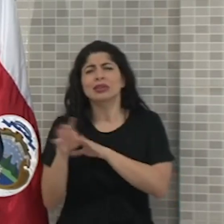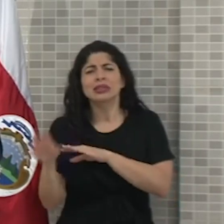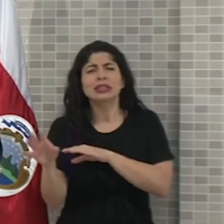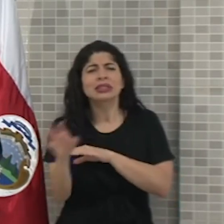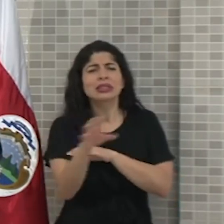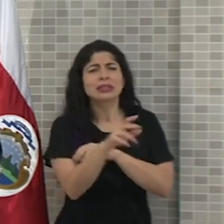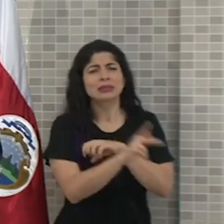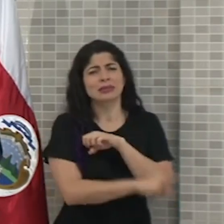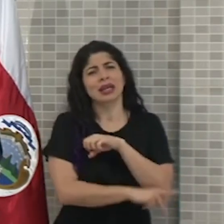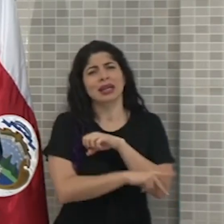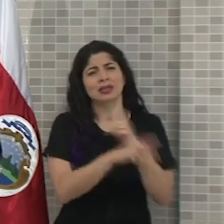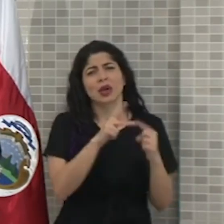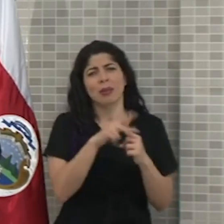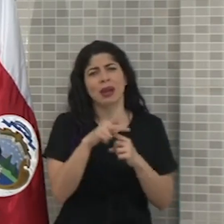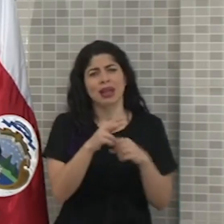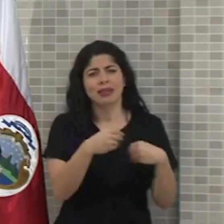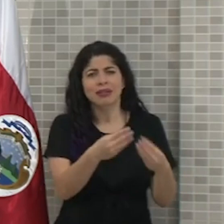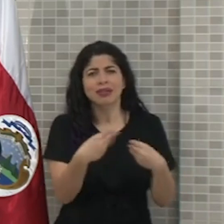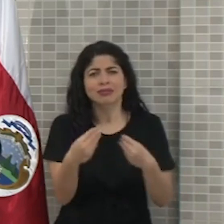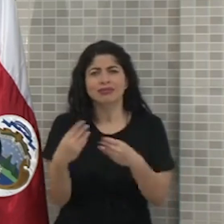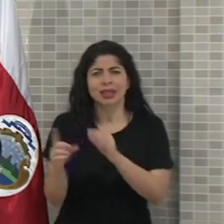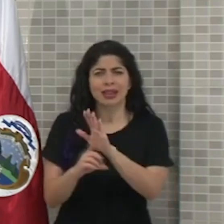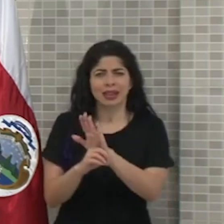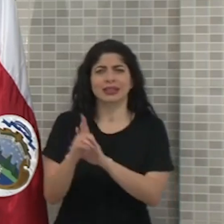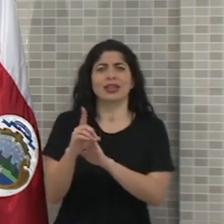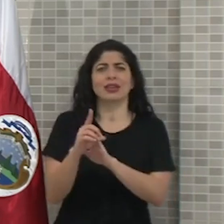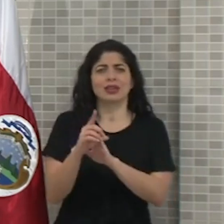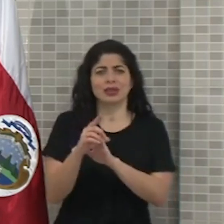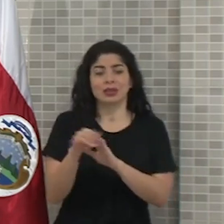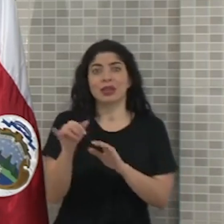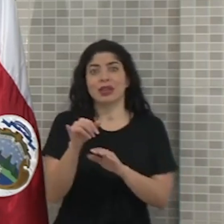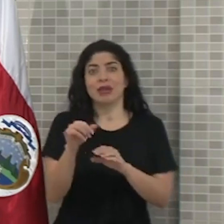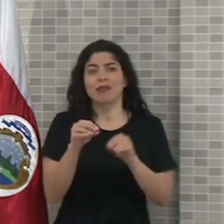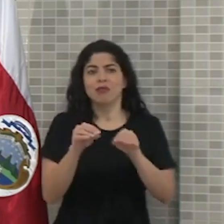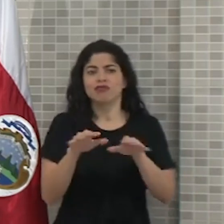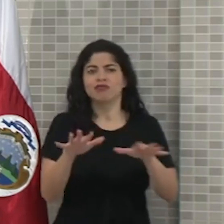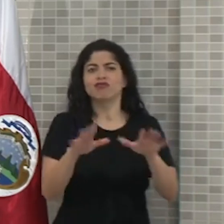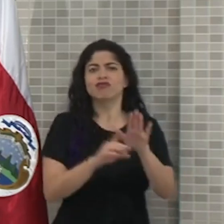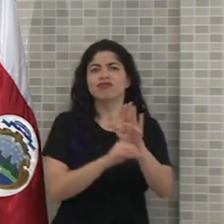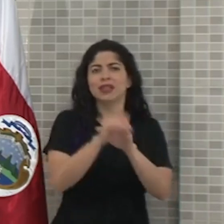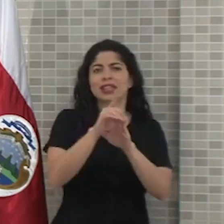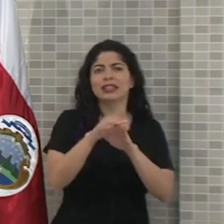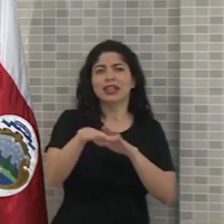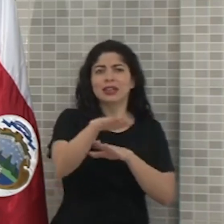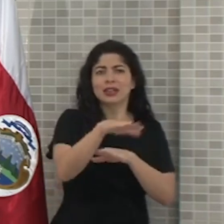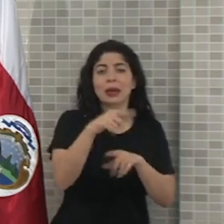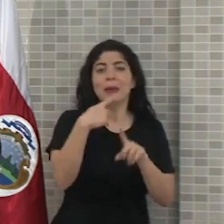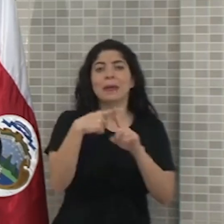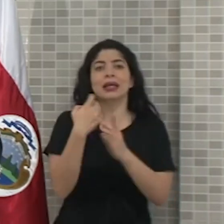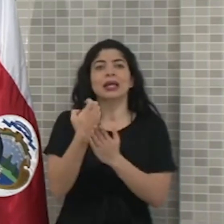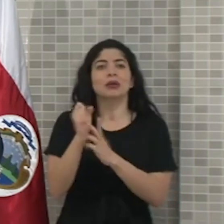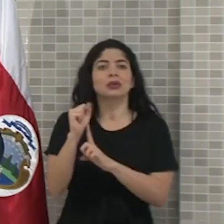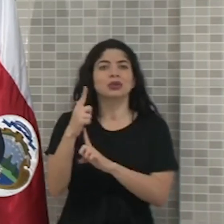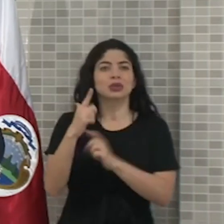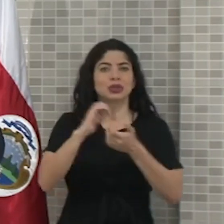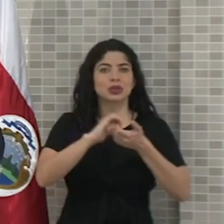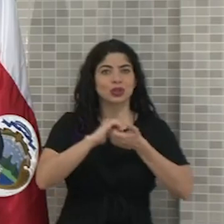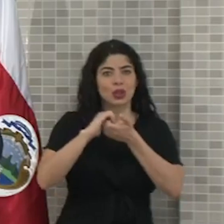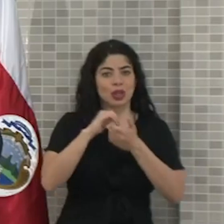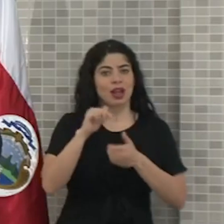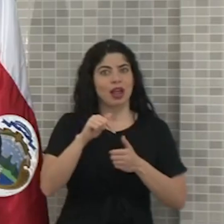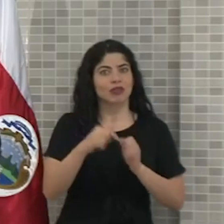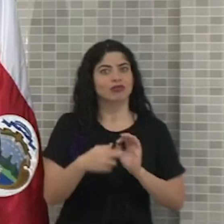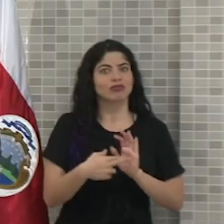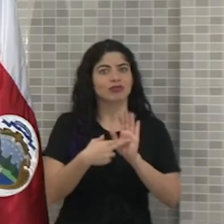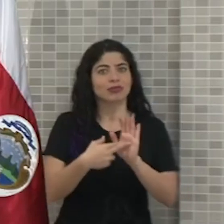país y marcado el desarrollo territorial, como también de la economía social solidaria.